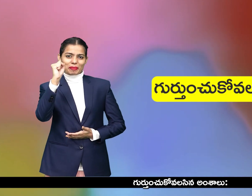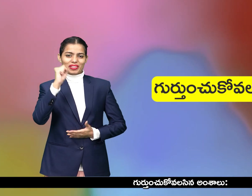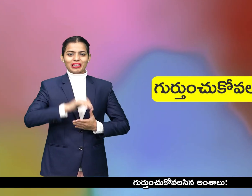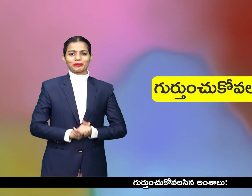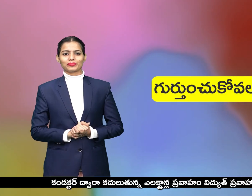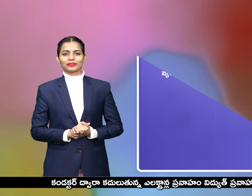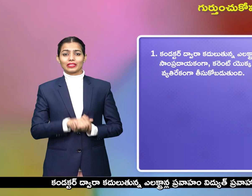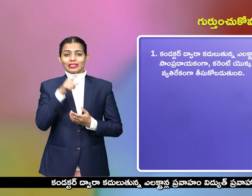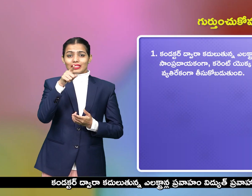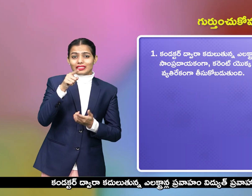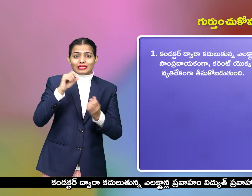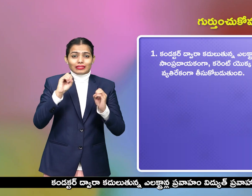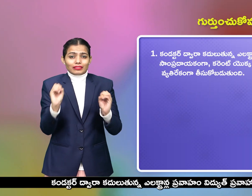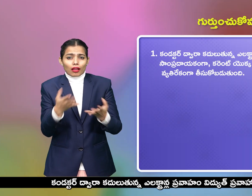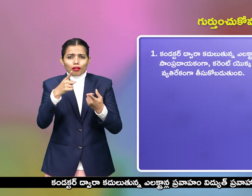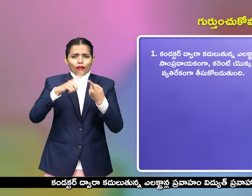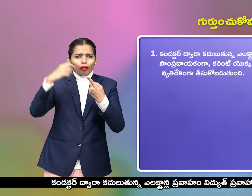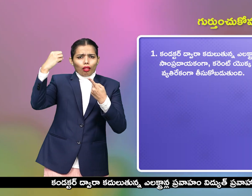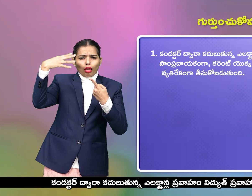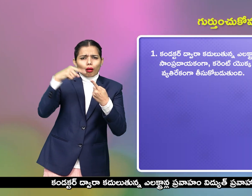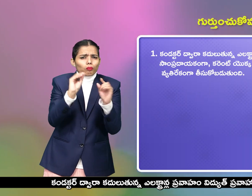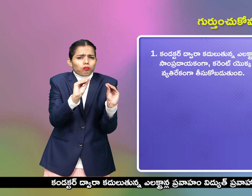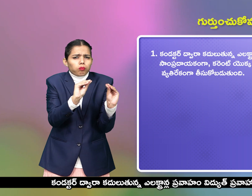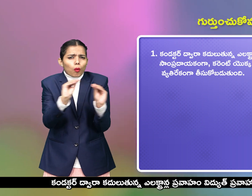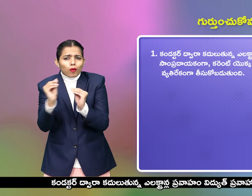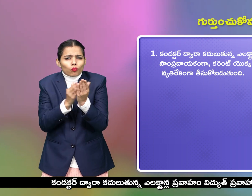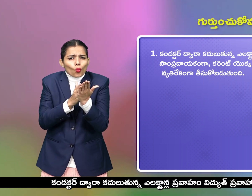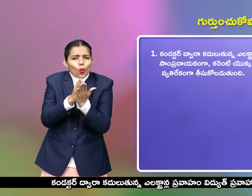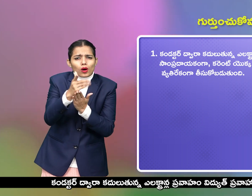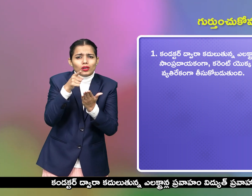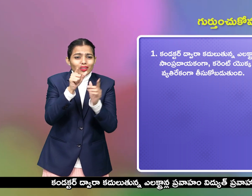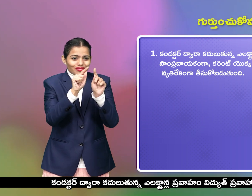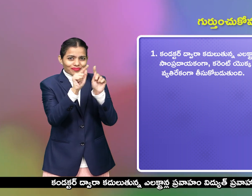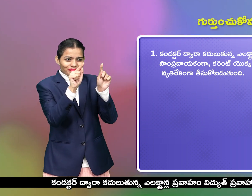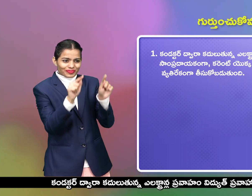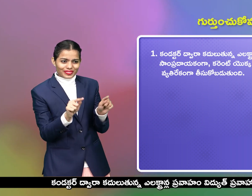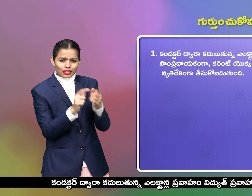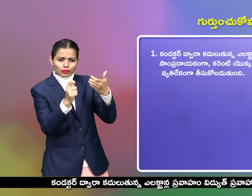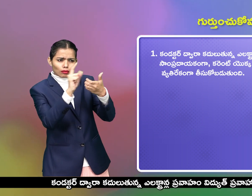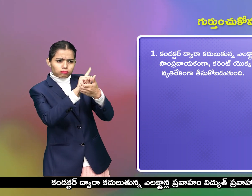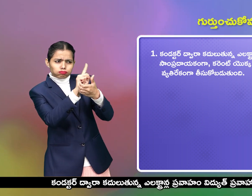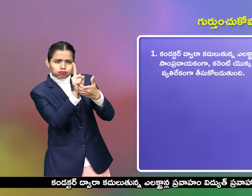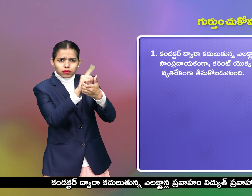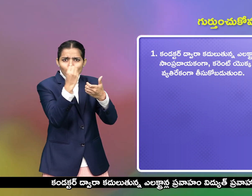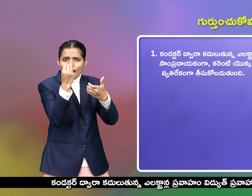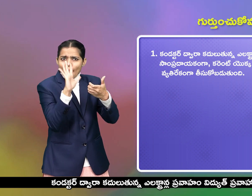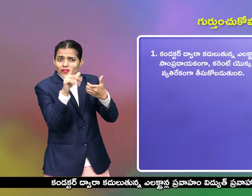గుర్తుంచుకోవలసిన అంశాలు: కండక్టర్ ద్వారా కదులుతున్న ఎలక్ట్రాన్ల ప్రవాహం విద్యుత్ ప్రవాహాన్ని ఏర్పరుస్తుంది.